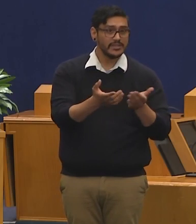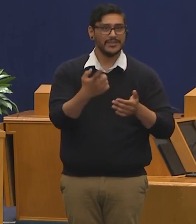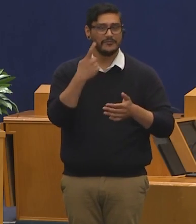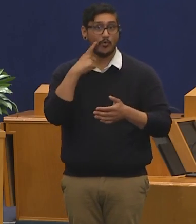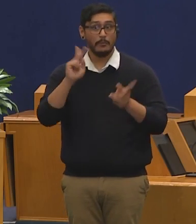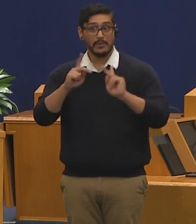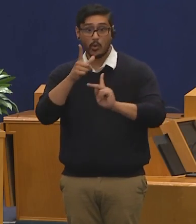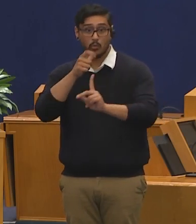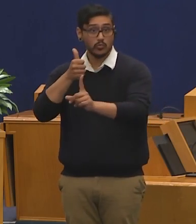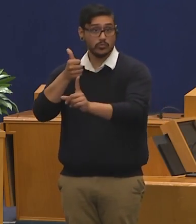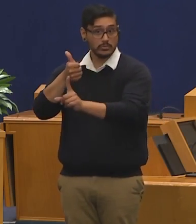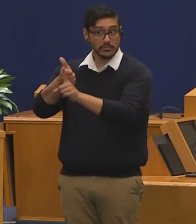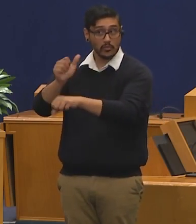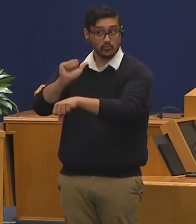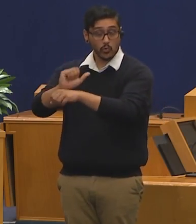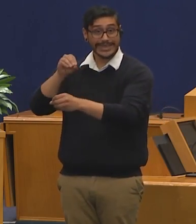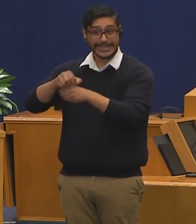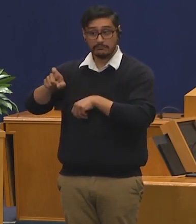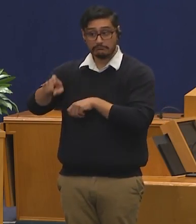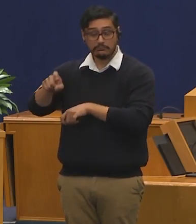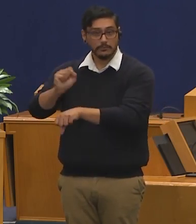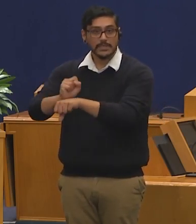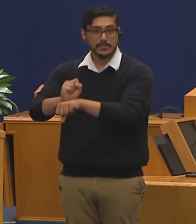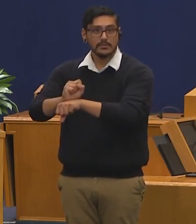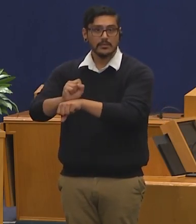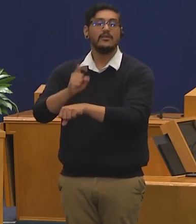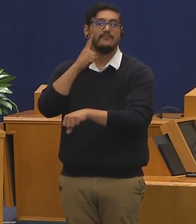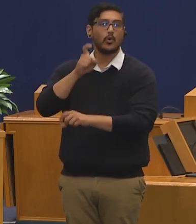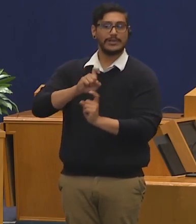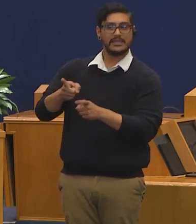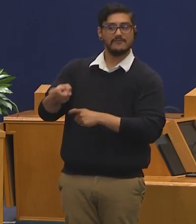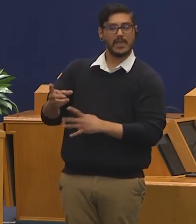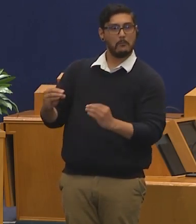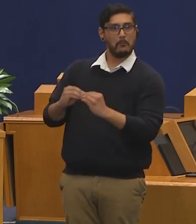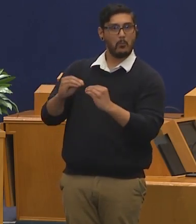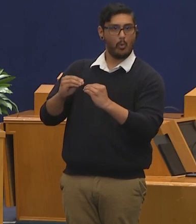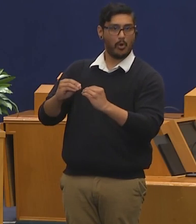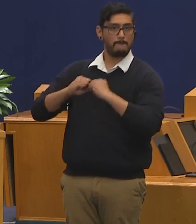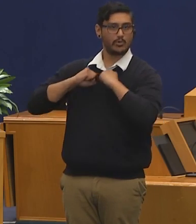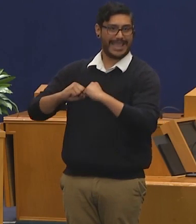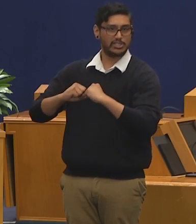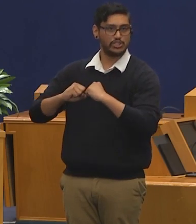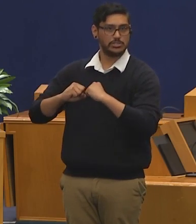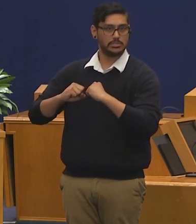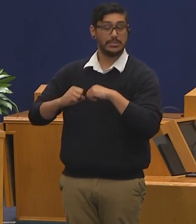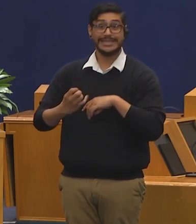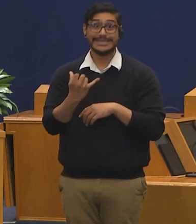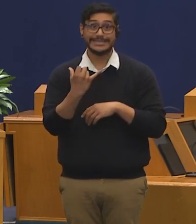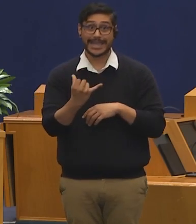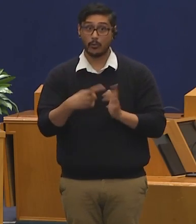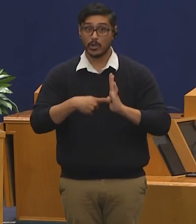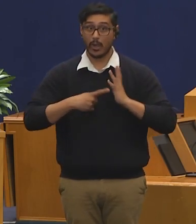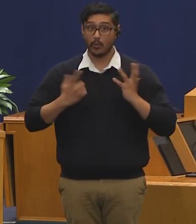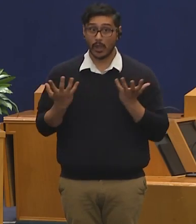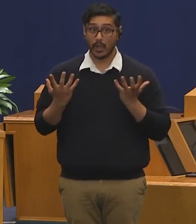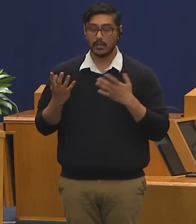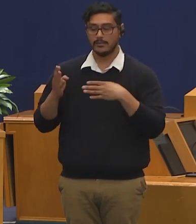esenciales están más seguros mientras trabajan. La orden ahora requiere que las empresas